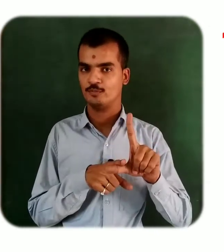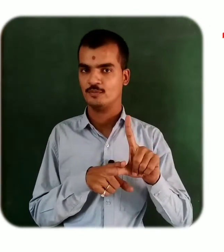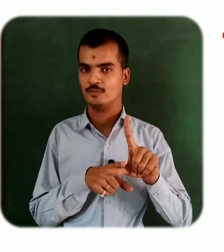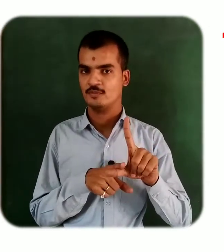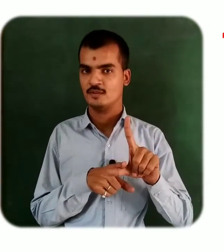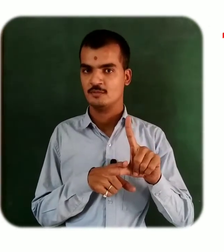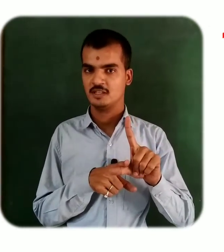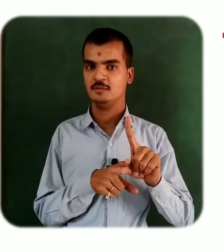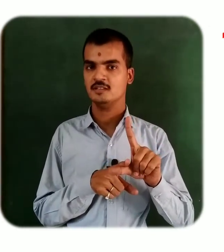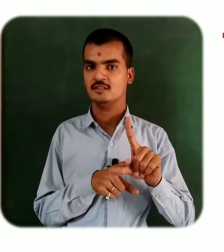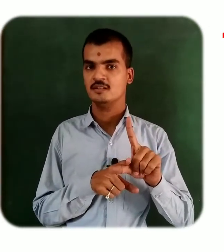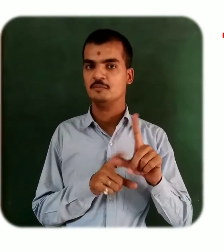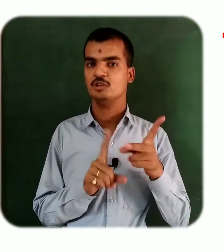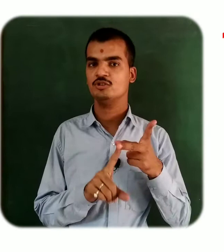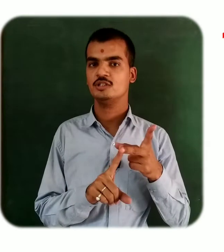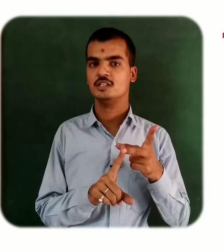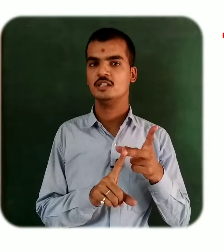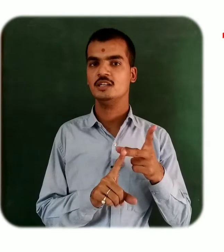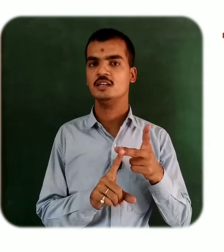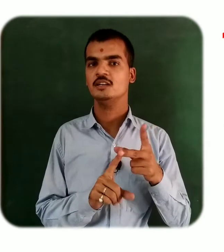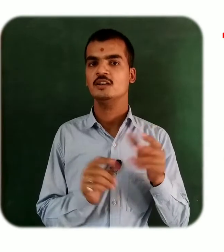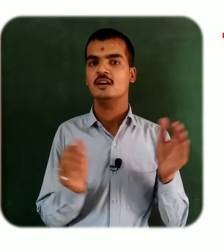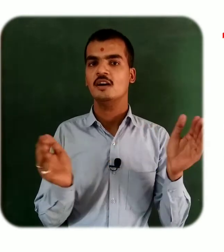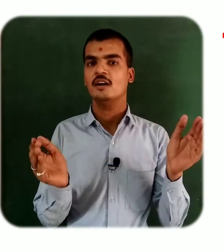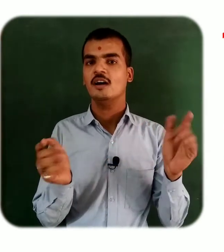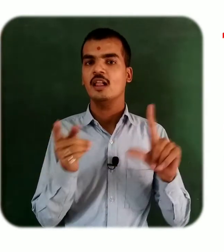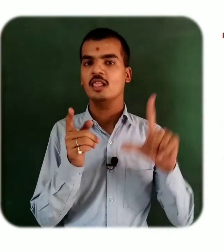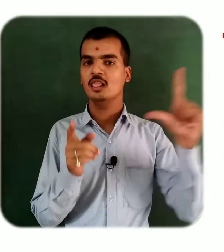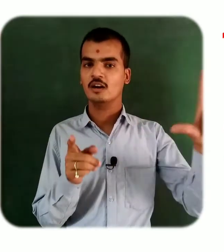કાટકોણ, બરાબર? બીજો છે